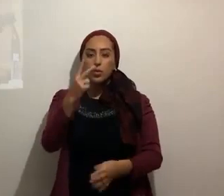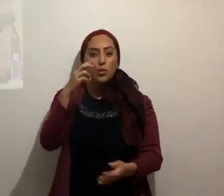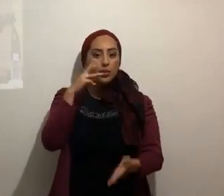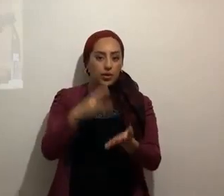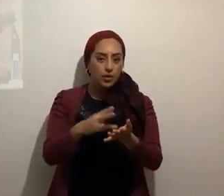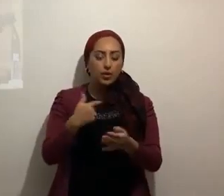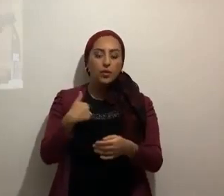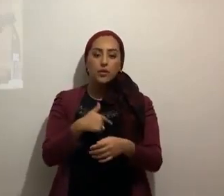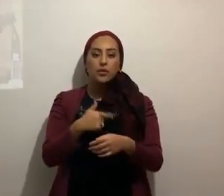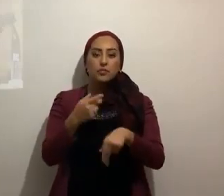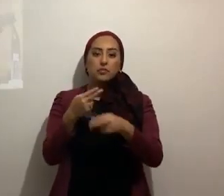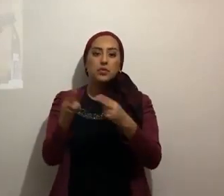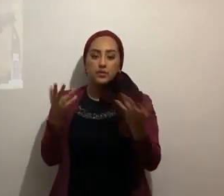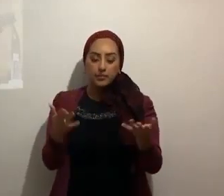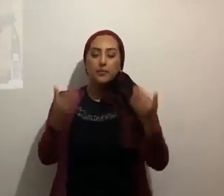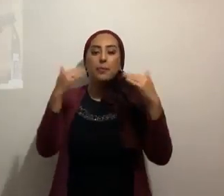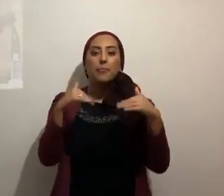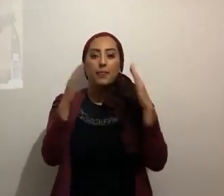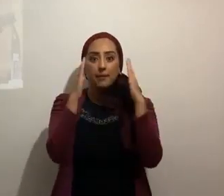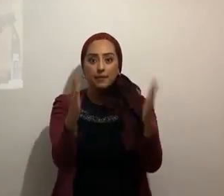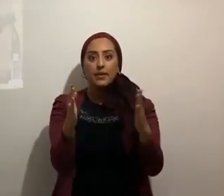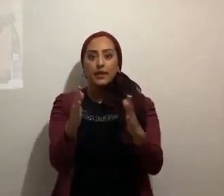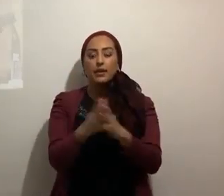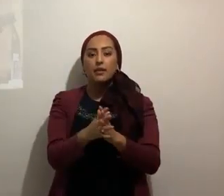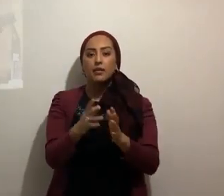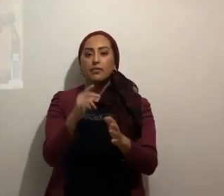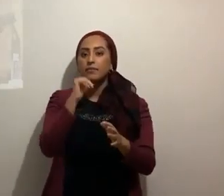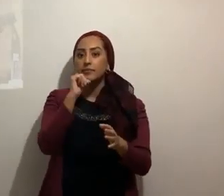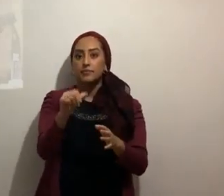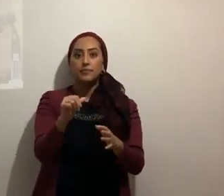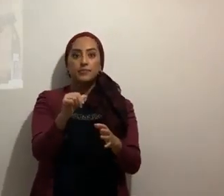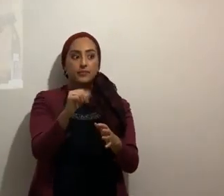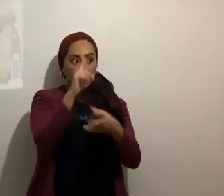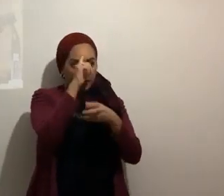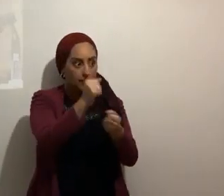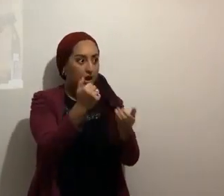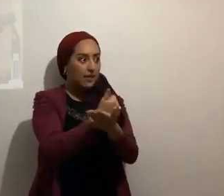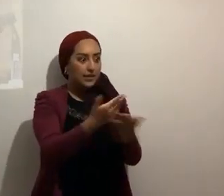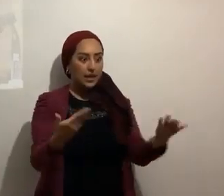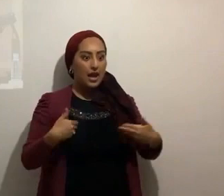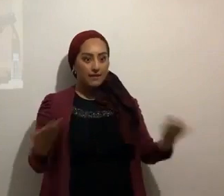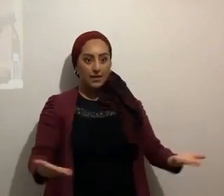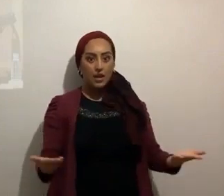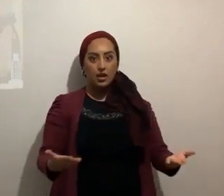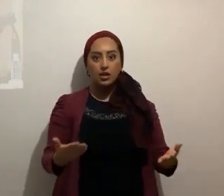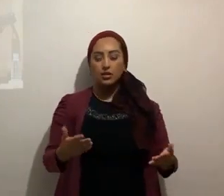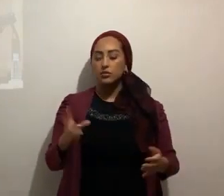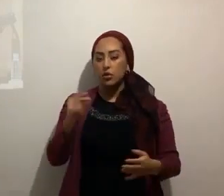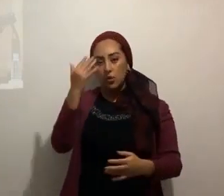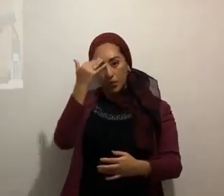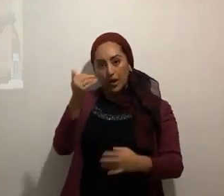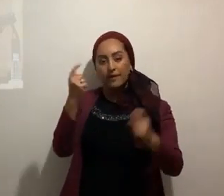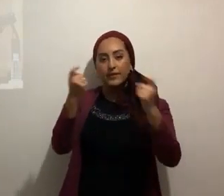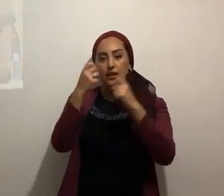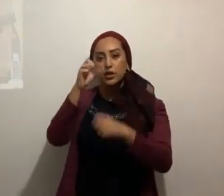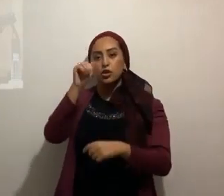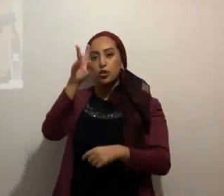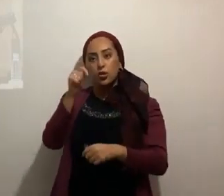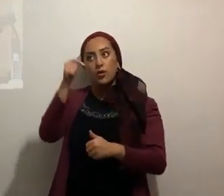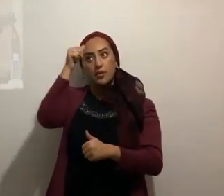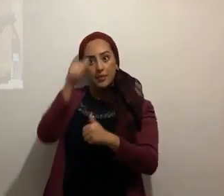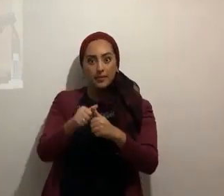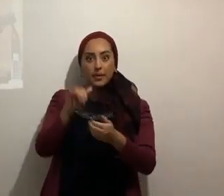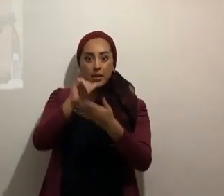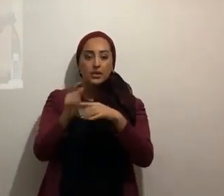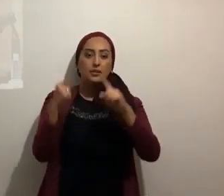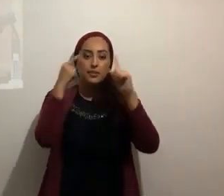somos pasajeros. Mucha atención a esto, no idolatremos las cosas que están en la tierra, por eso es la fiesta de Sukkot. Bueno, ese es el